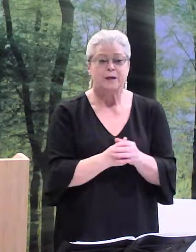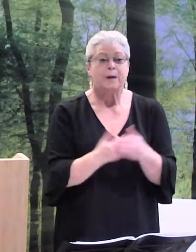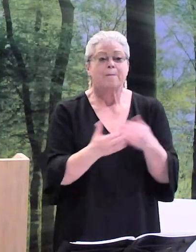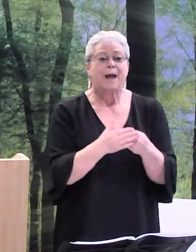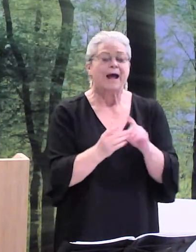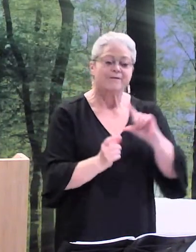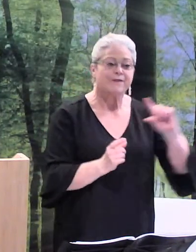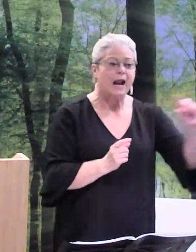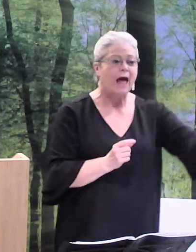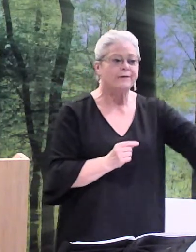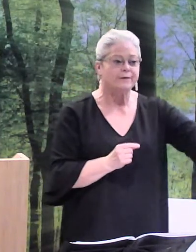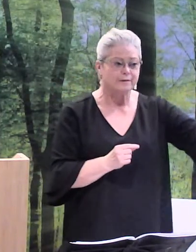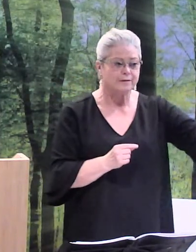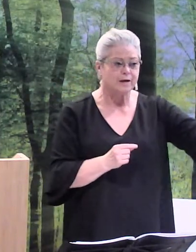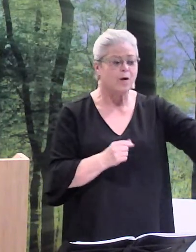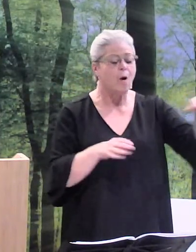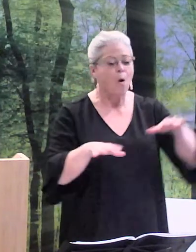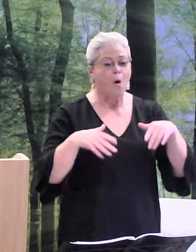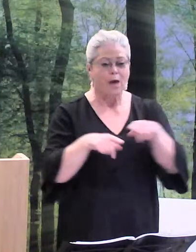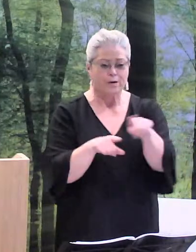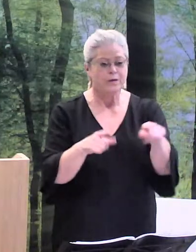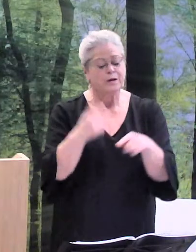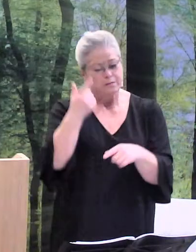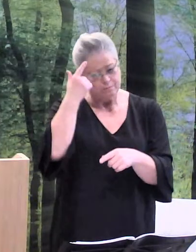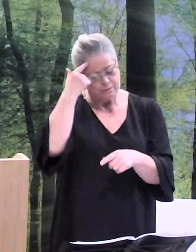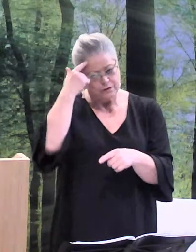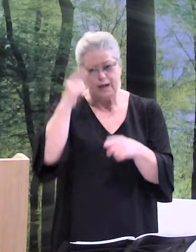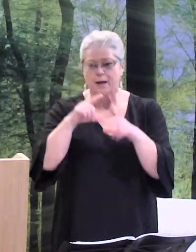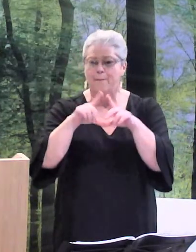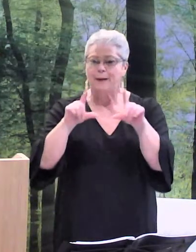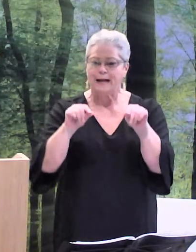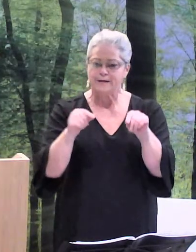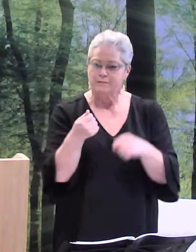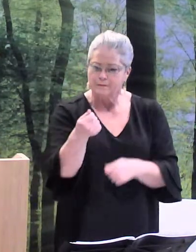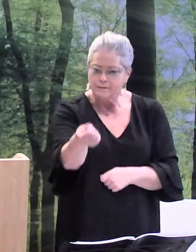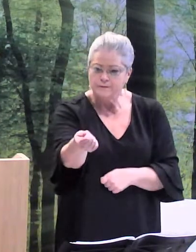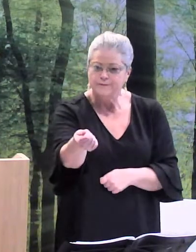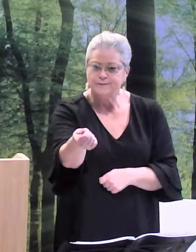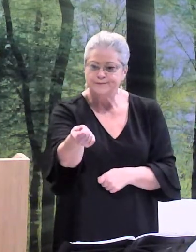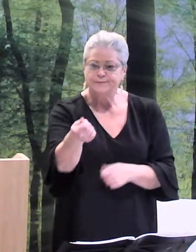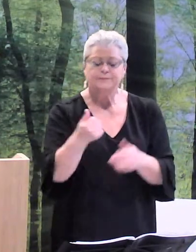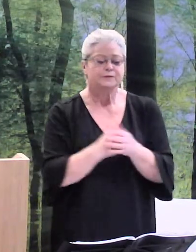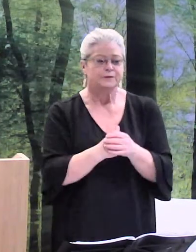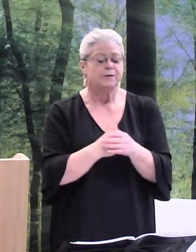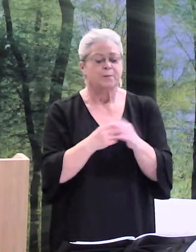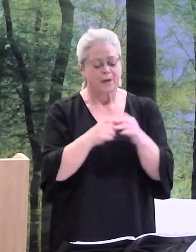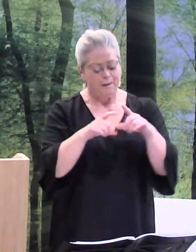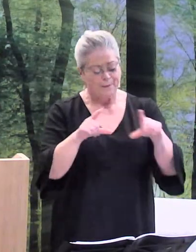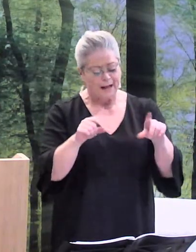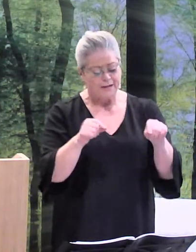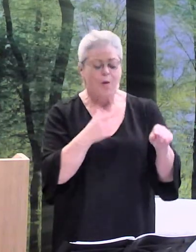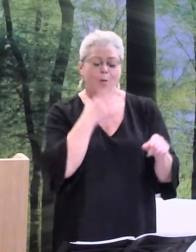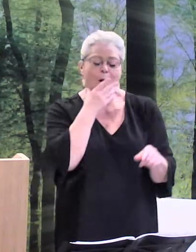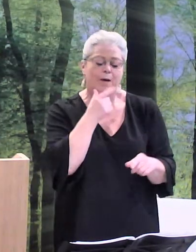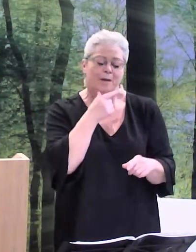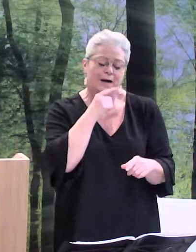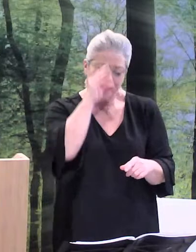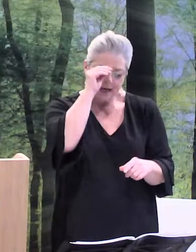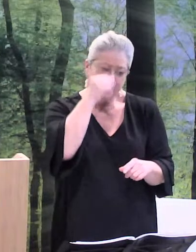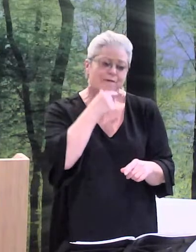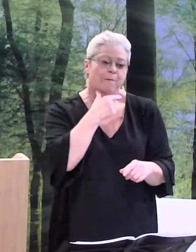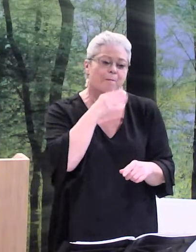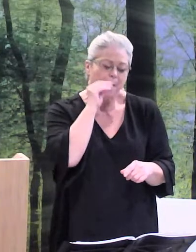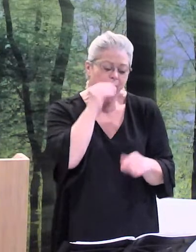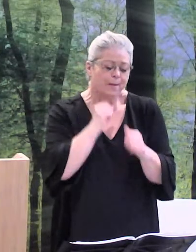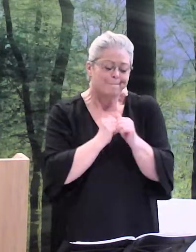En bij het verlaten van de aula zal u ook een gedachtenisprentje worden aangeboden, om het beeld van deze warme en lieve man met u mee te